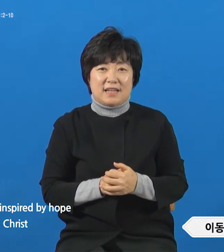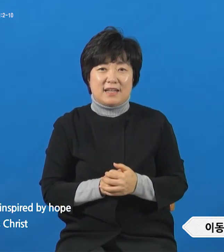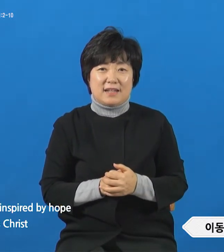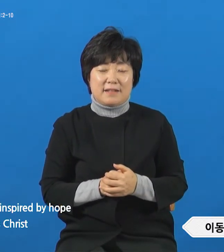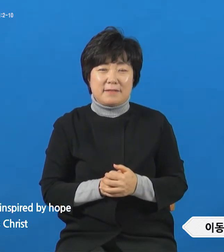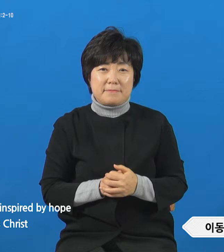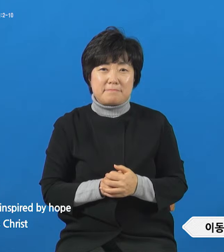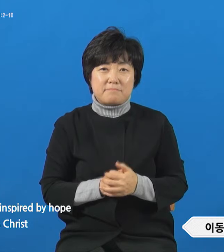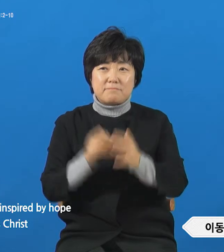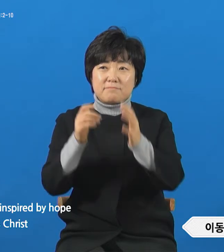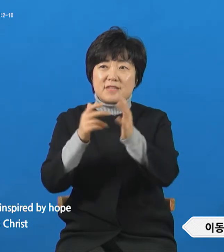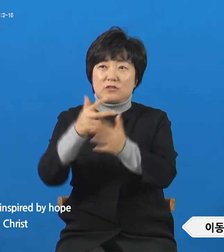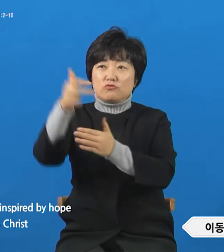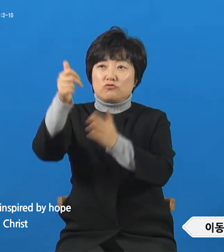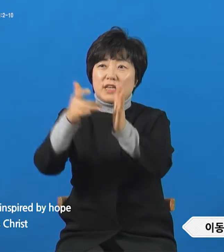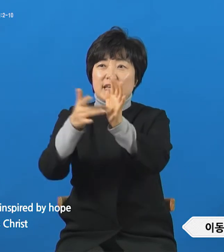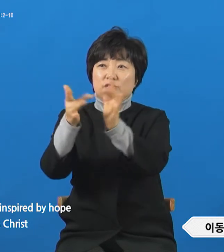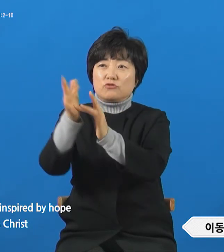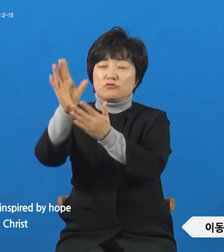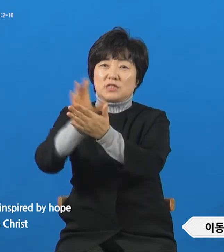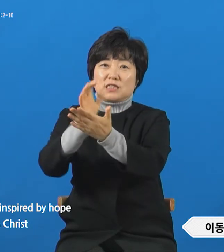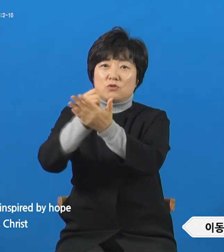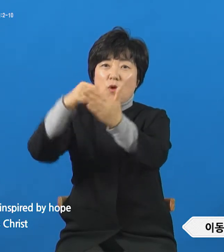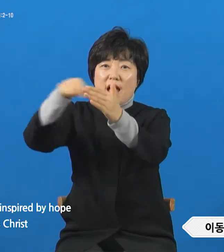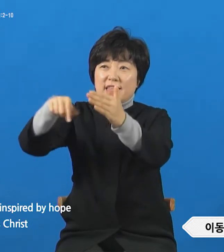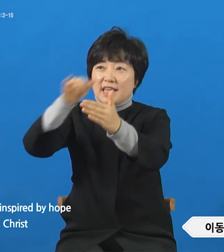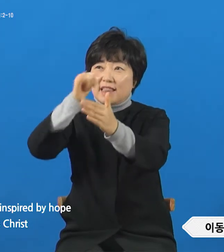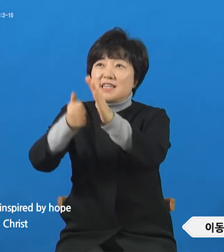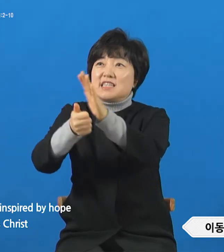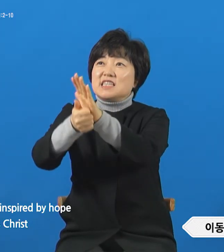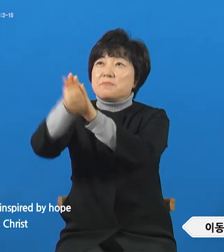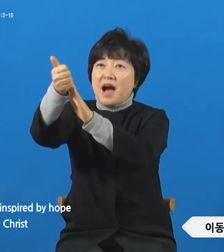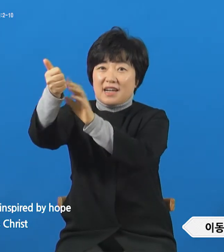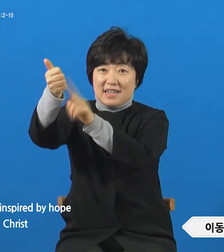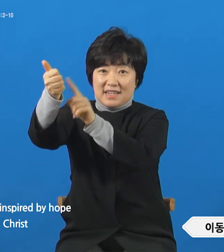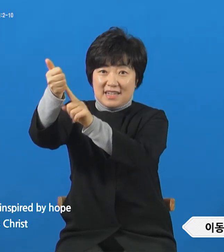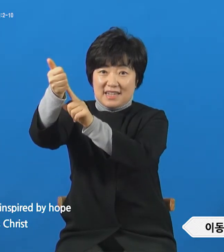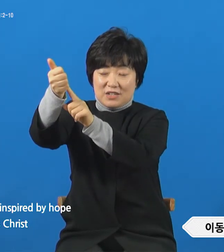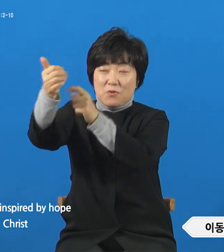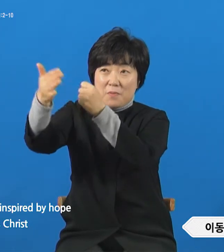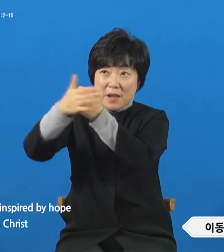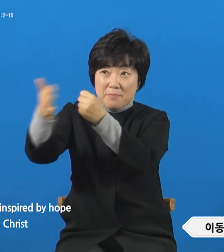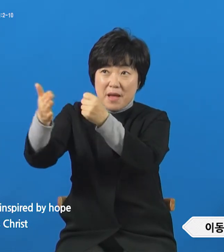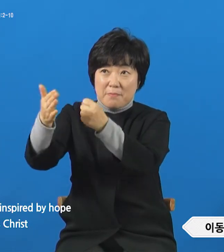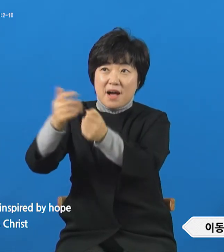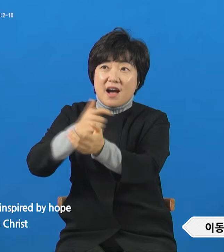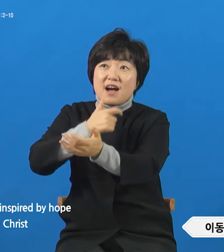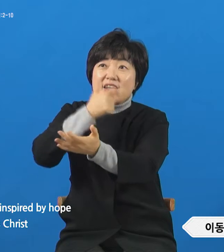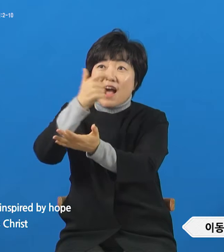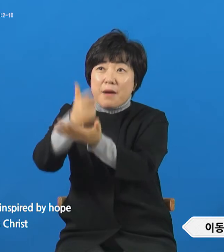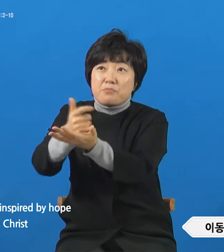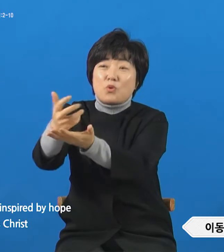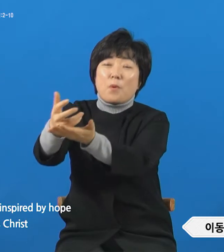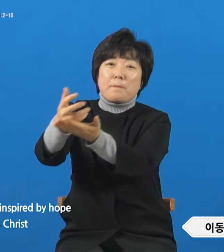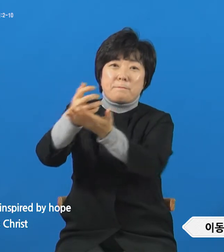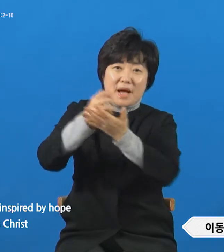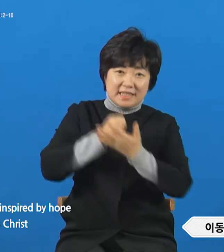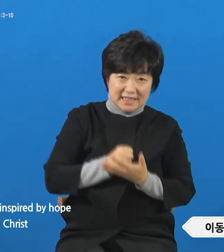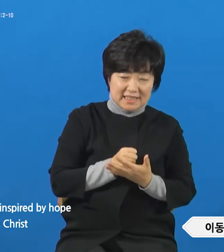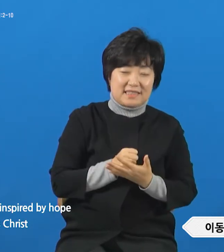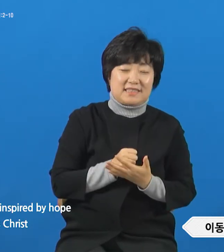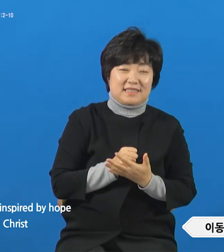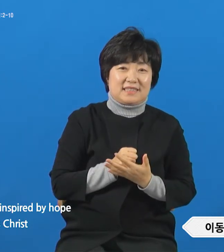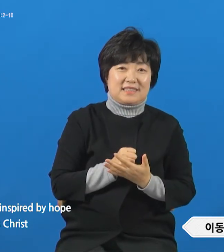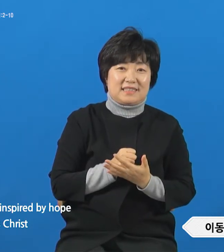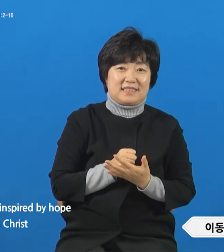이렇게 돼 있어요. 주 예수 그리스도 안에 있는 희망으로 말미암아 감동받은